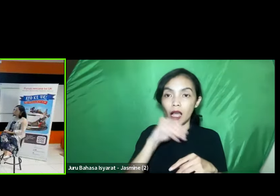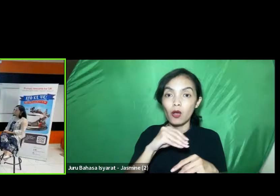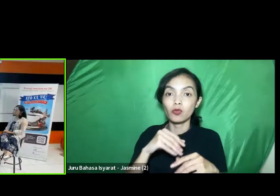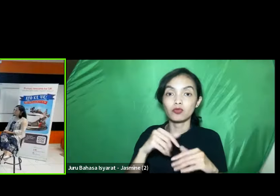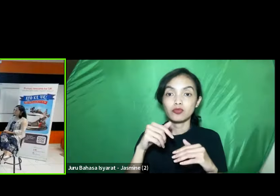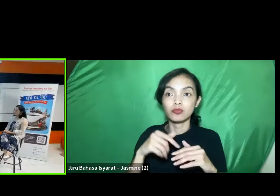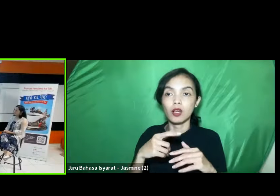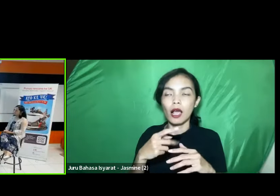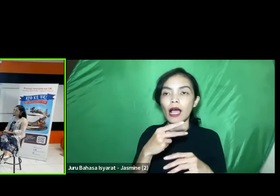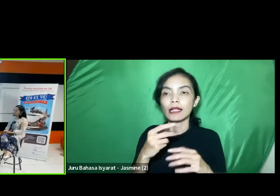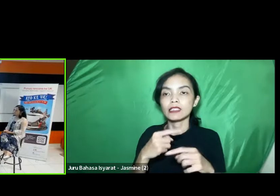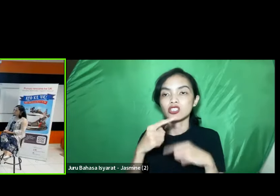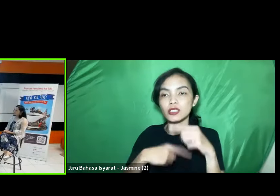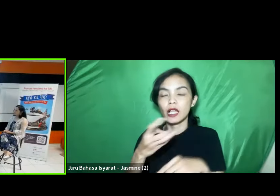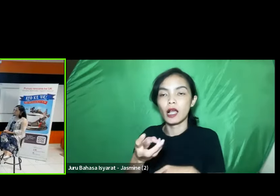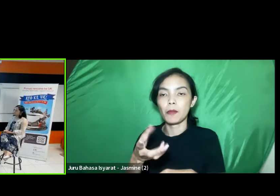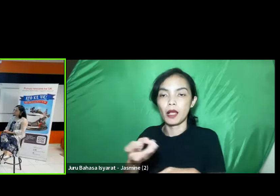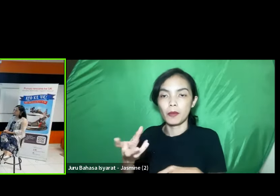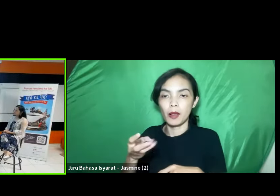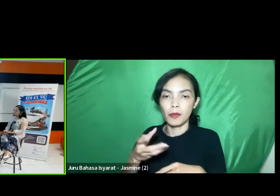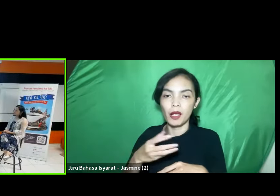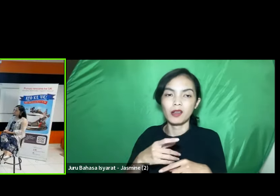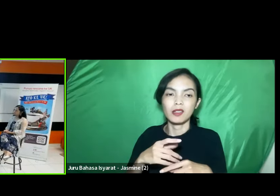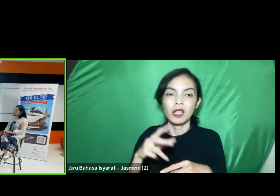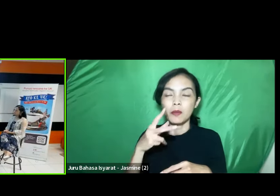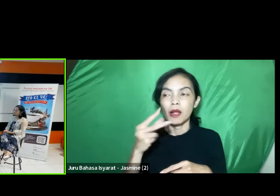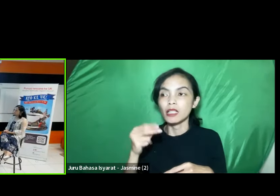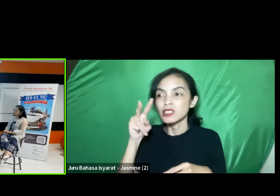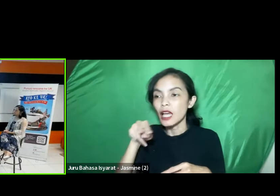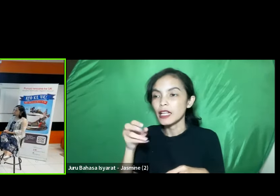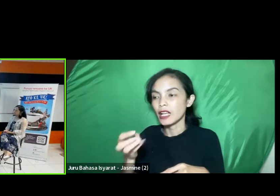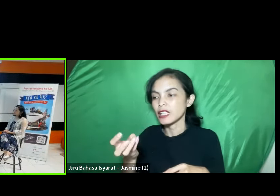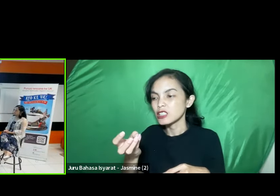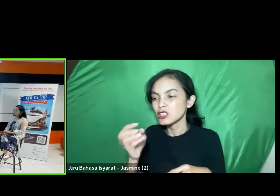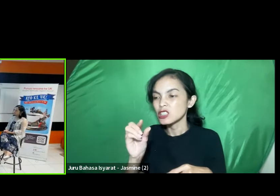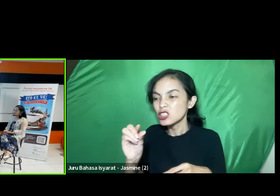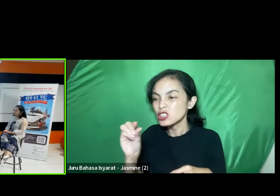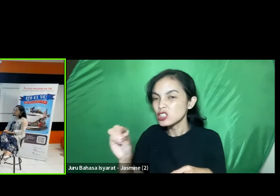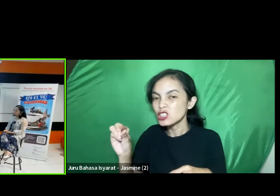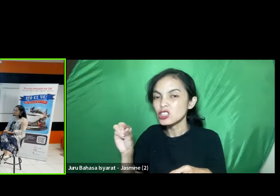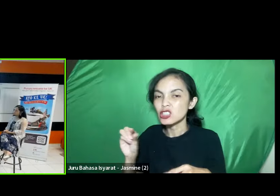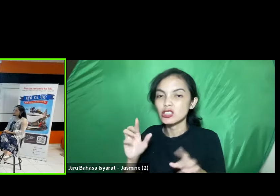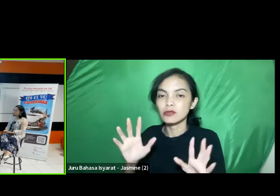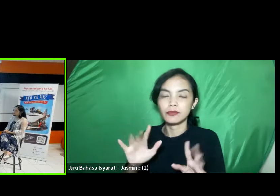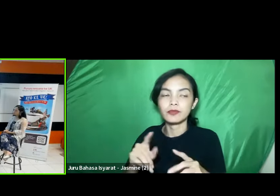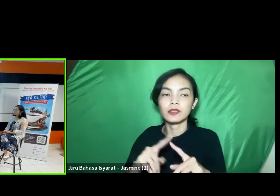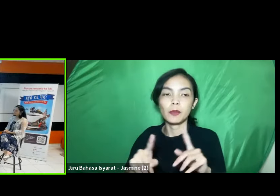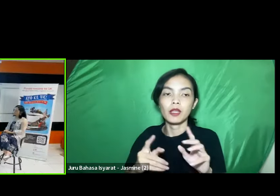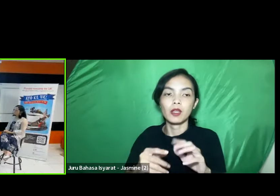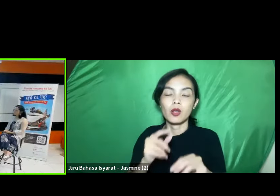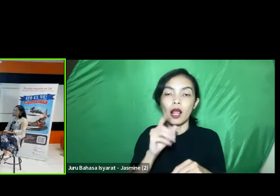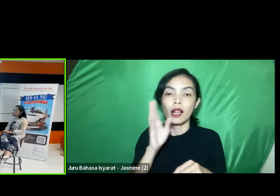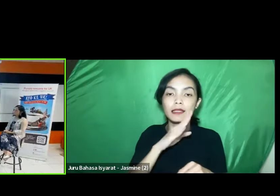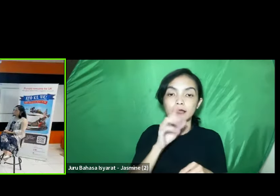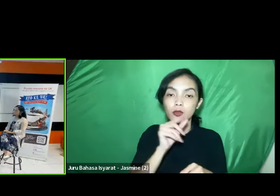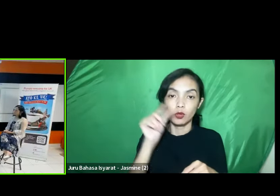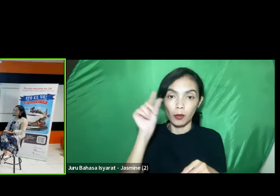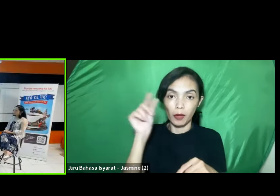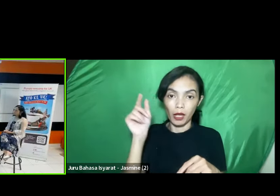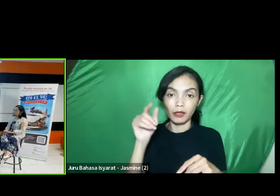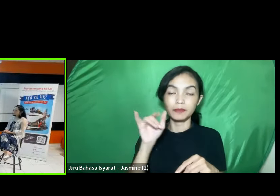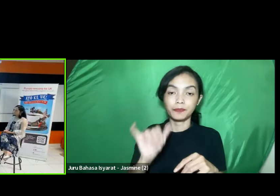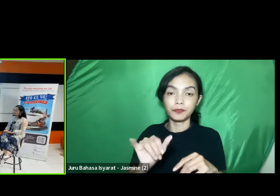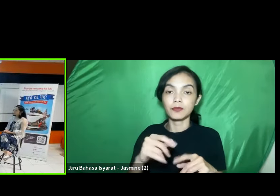nyari-nyari yang kecil-kecil untuk nutupin Reason itu jadi dari kembali ke Reason utama baru nanti